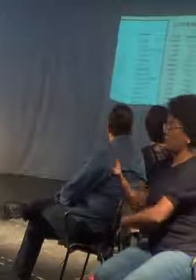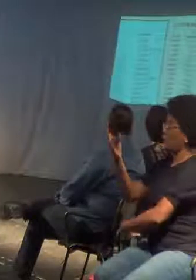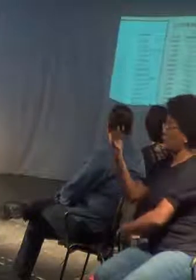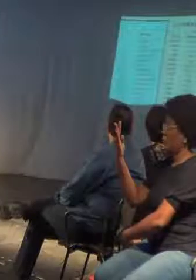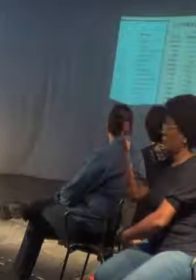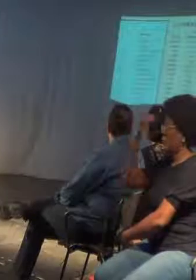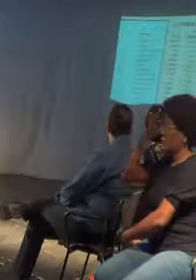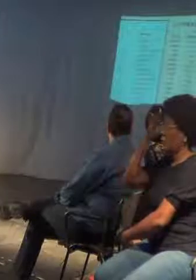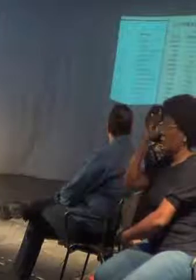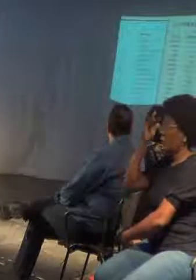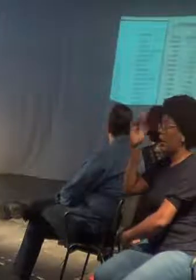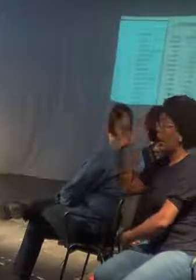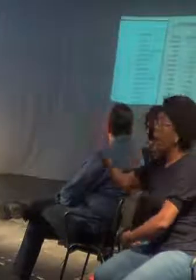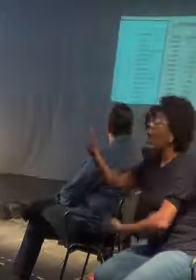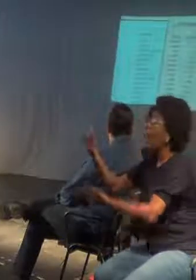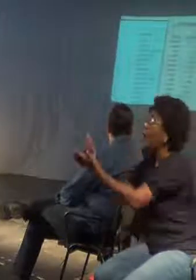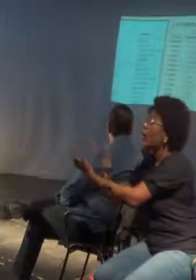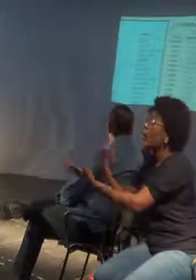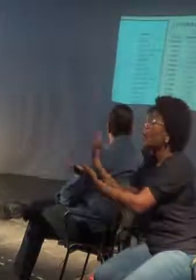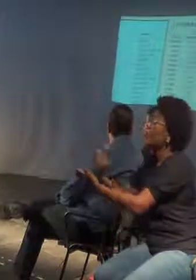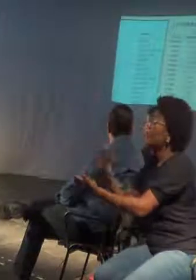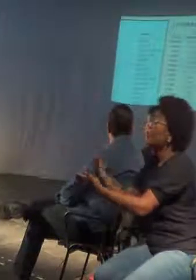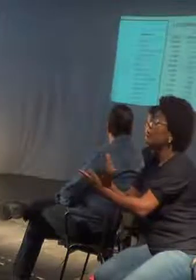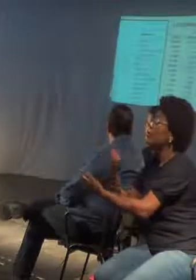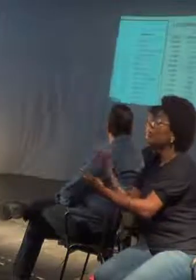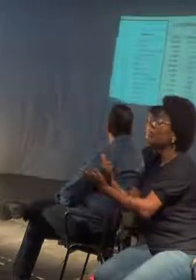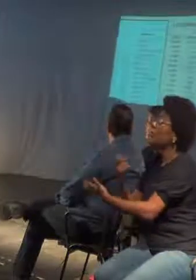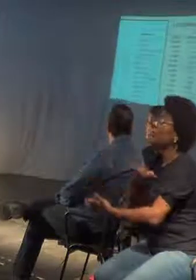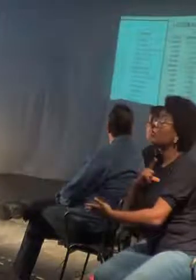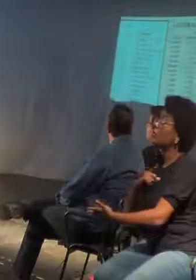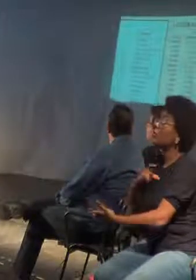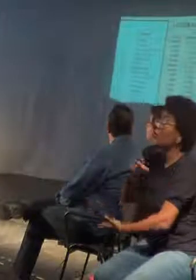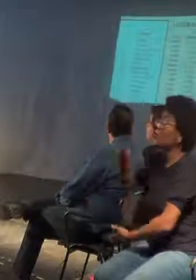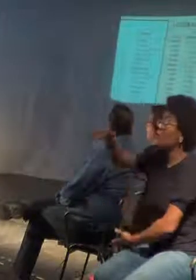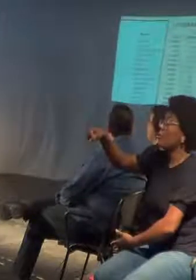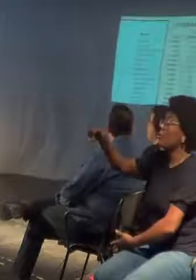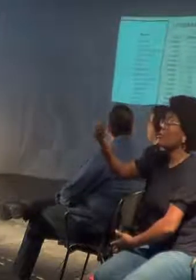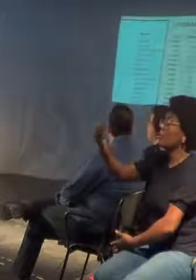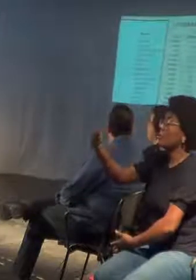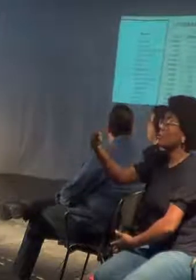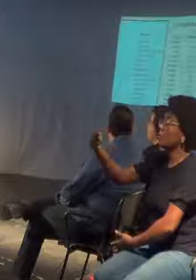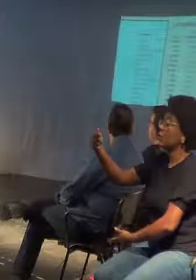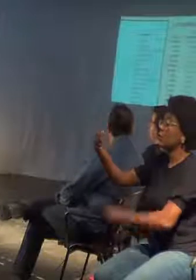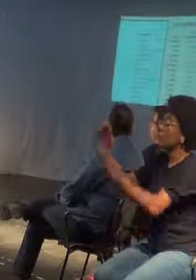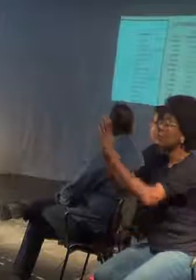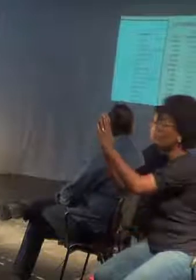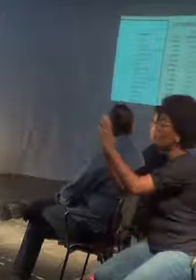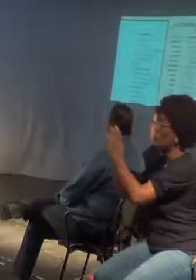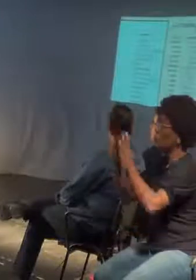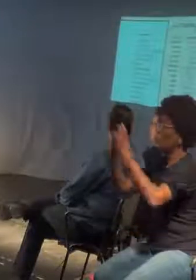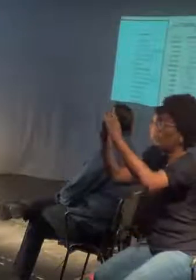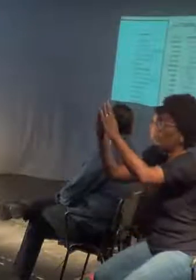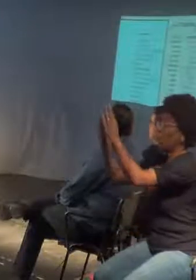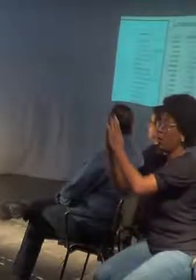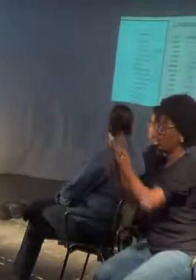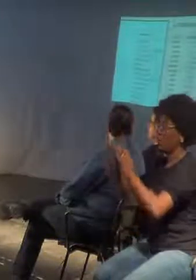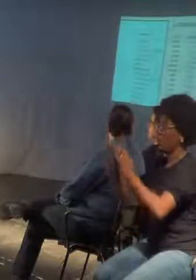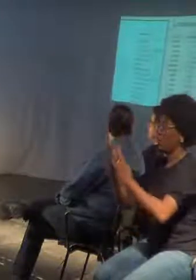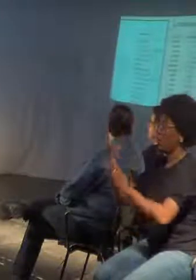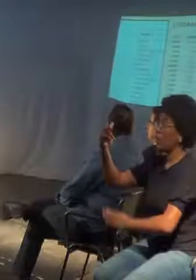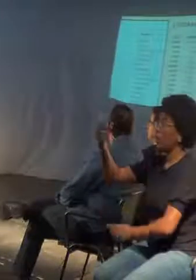complicadas. Itabuna tem 97% de taxa de urbanização, né? Itabuna tem um território com 401 km²,